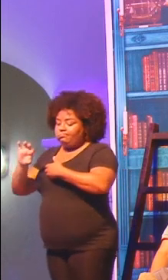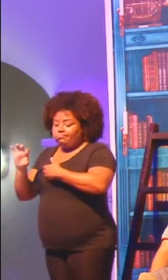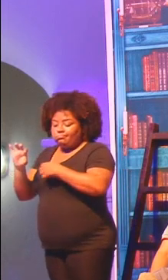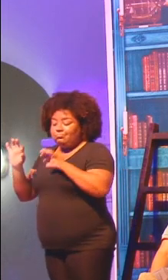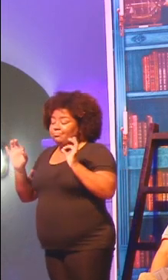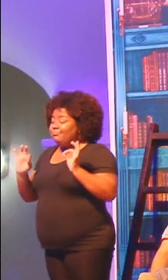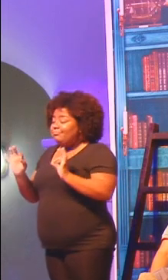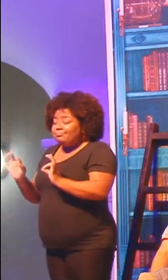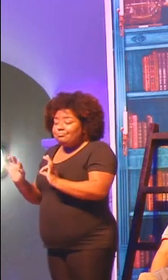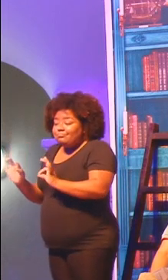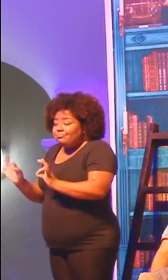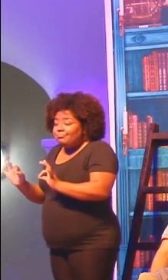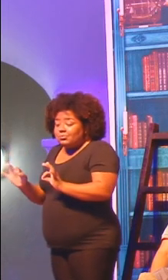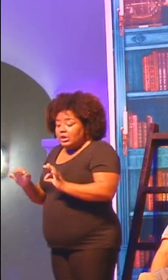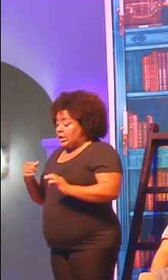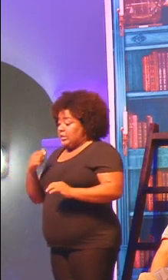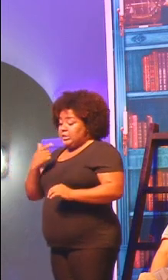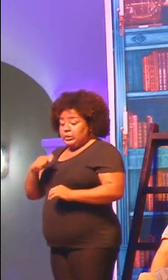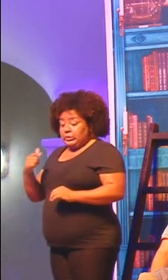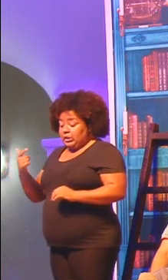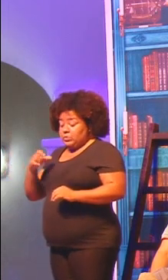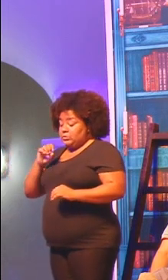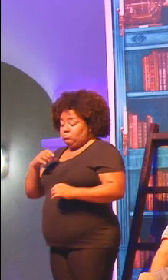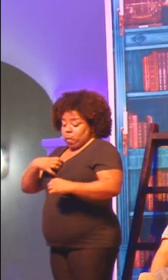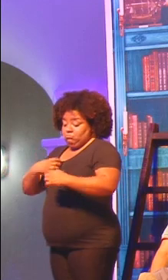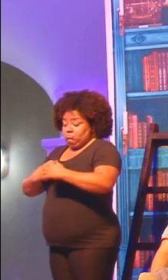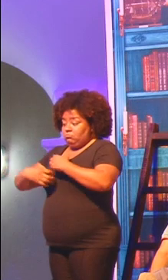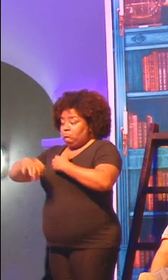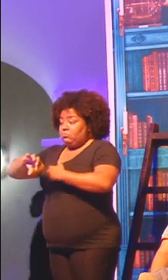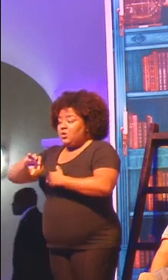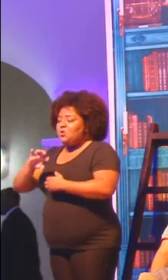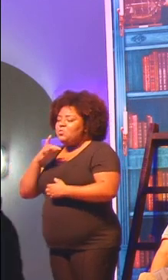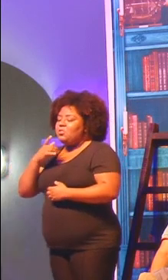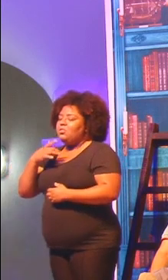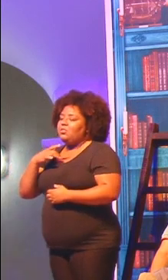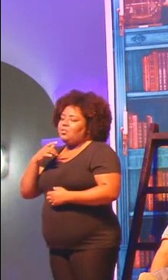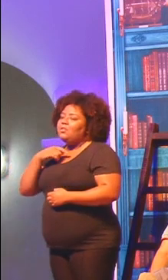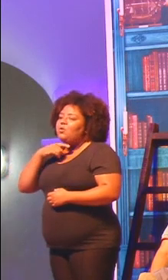não existe a possibilidade de empatia,